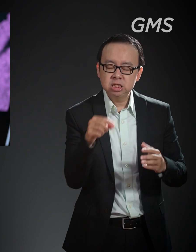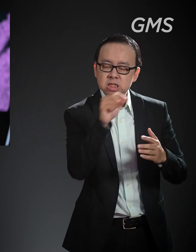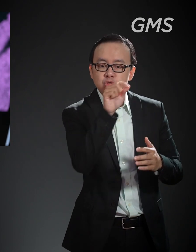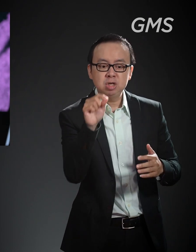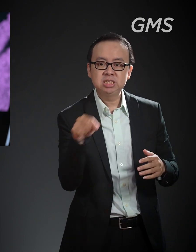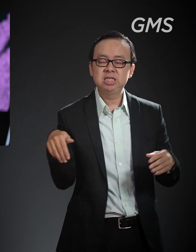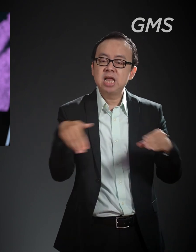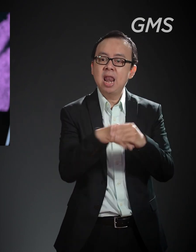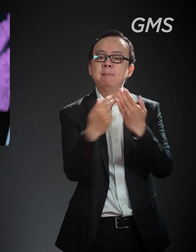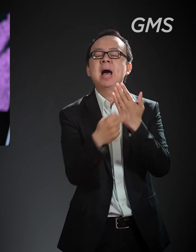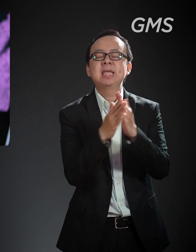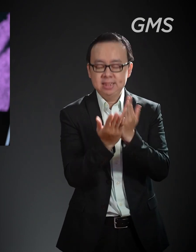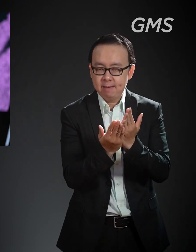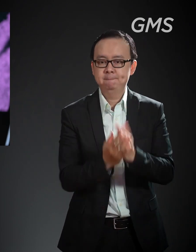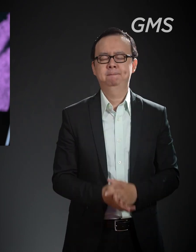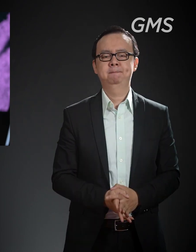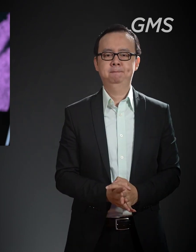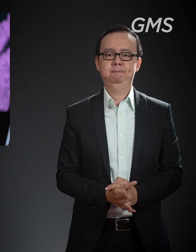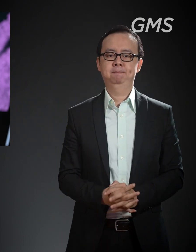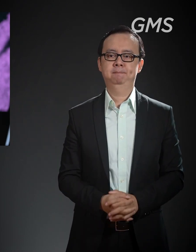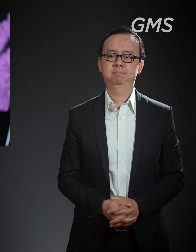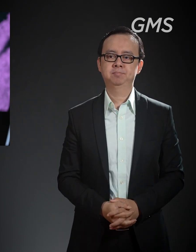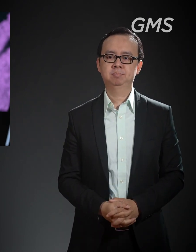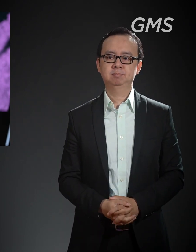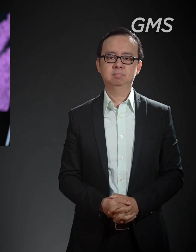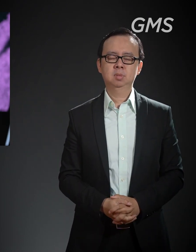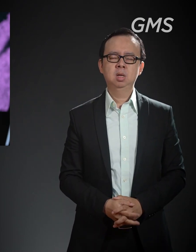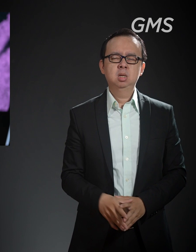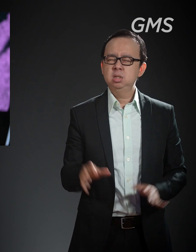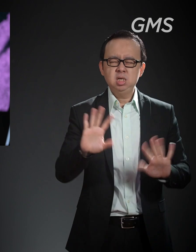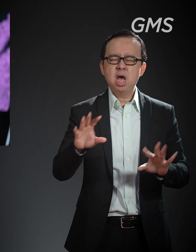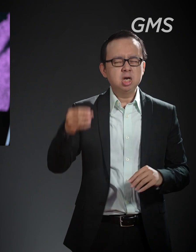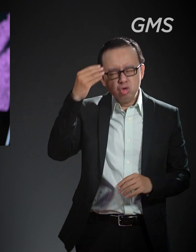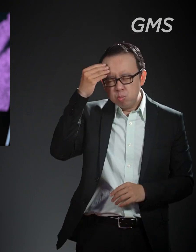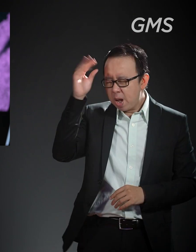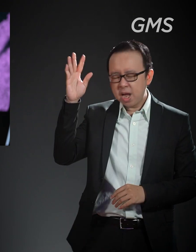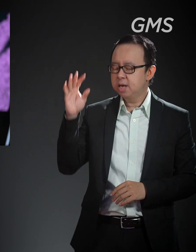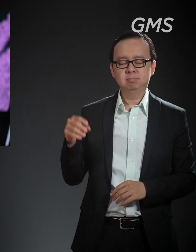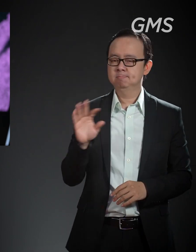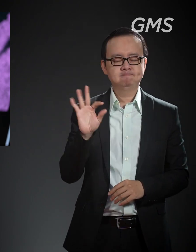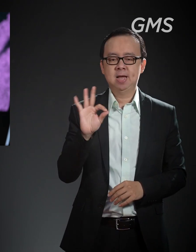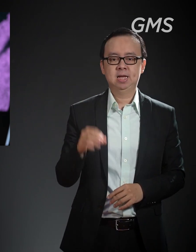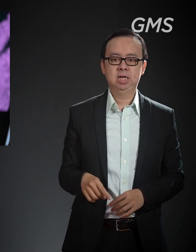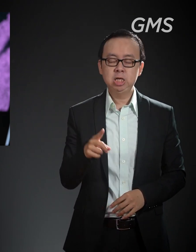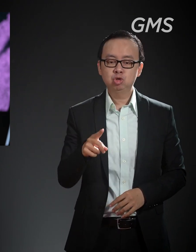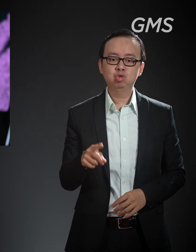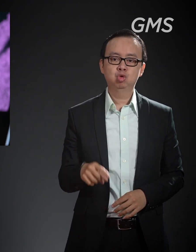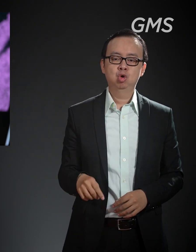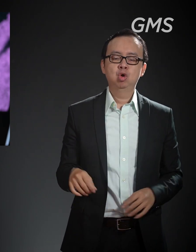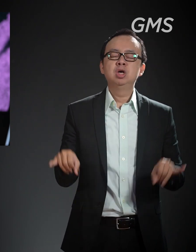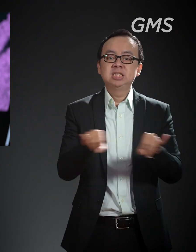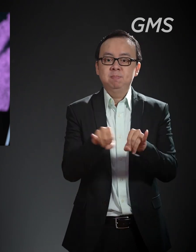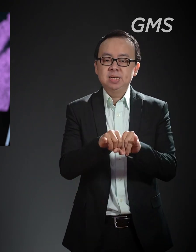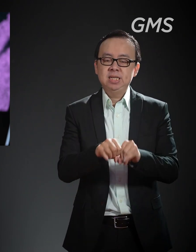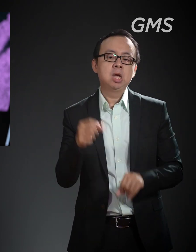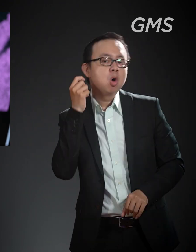cerita wanita ini akan dikenang. Nggak akan pernah dilupakan. Sama seperti wanita Narwastu yang pecahkan minyak mahal